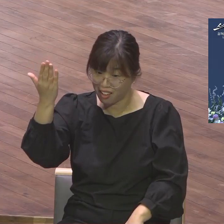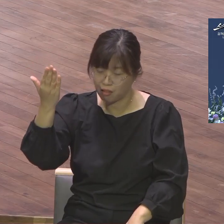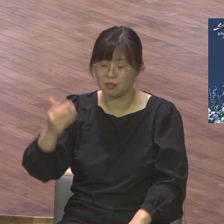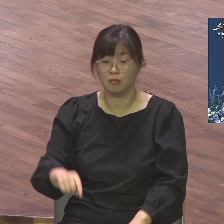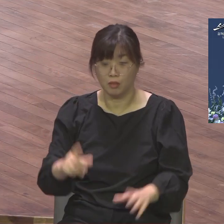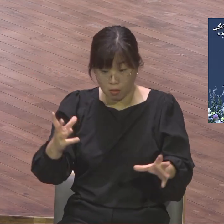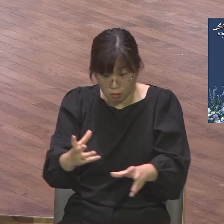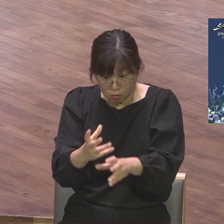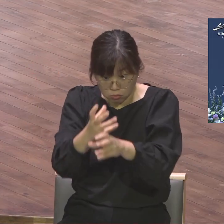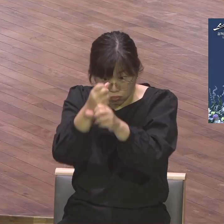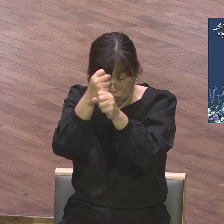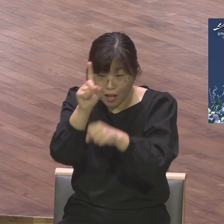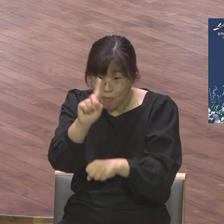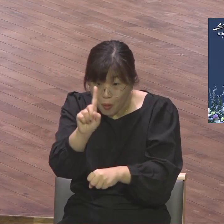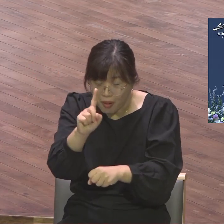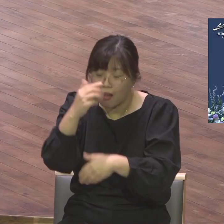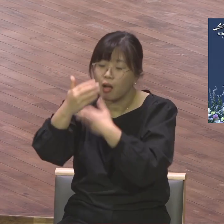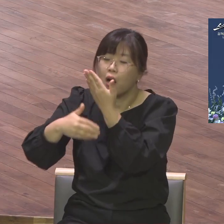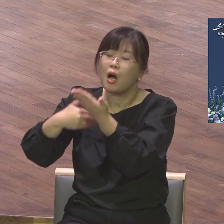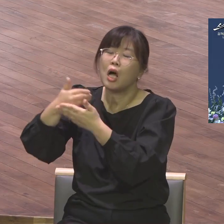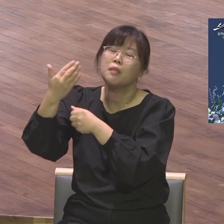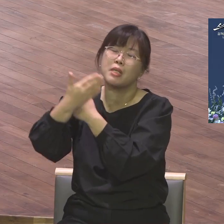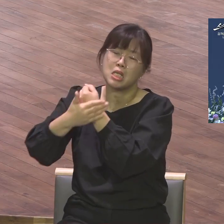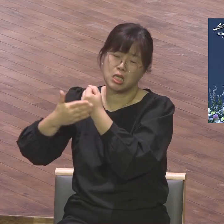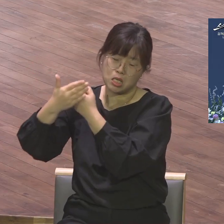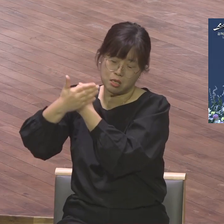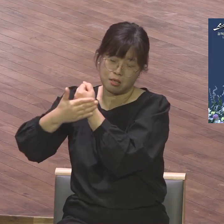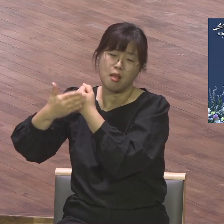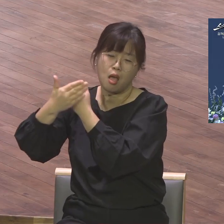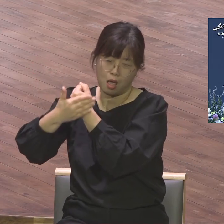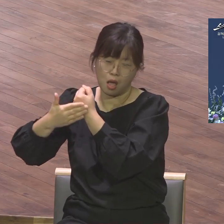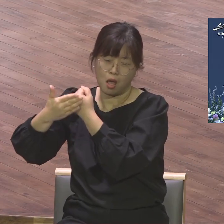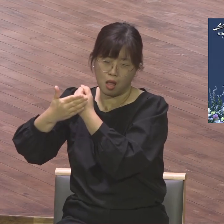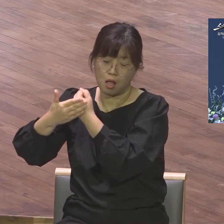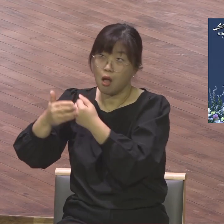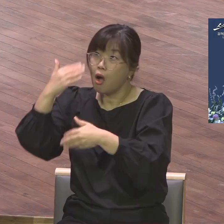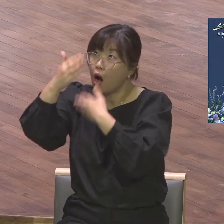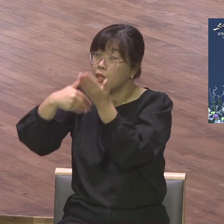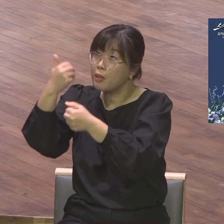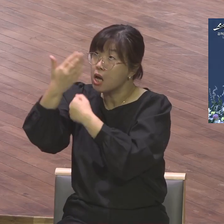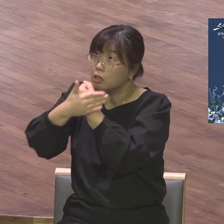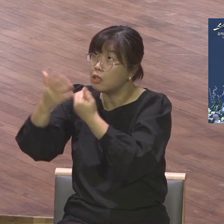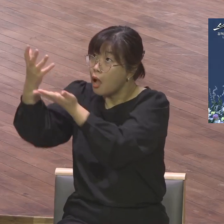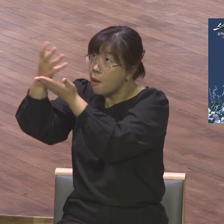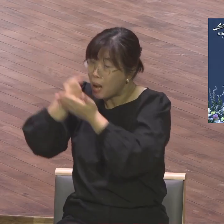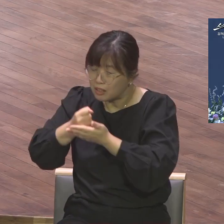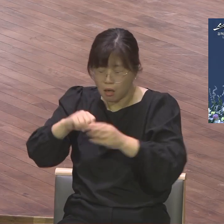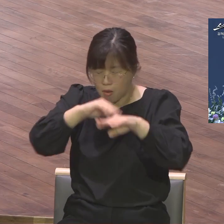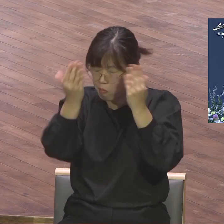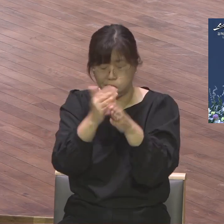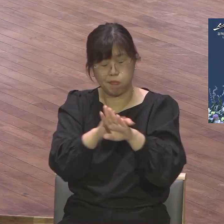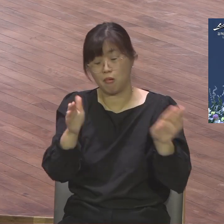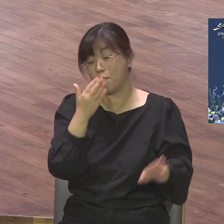것을 해결되는 삶을 살았어. 하나님 이 밤에 나에게 은혜를 하려워 주옵소서.